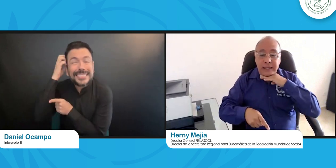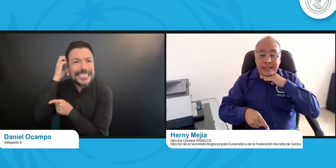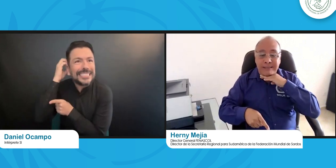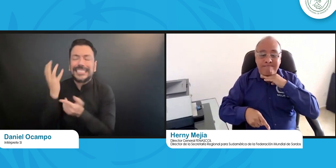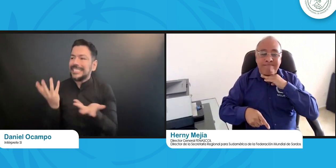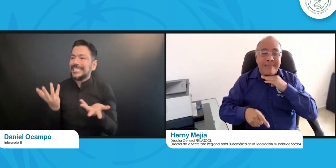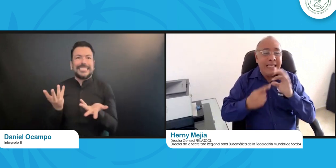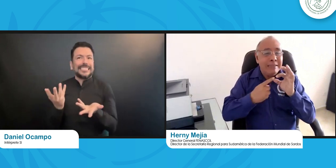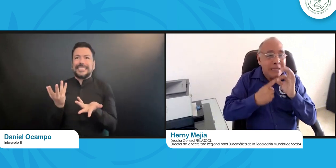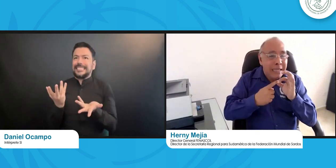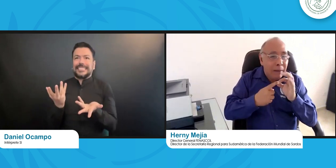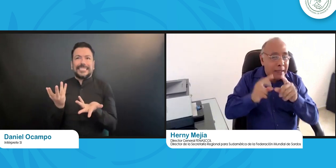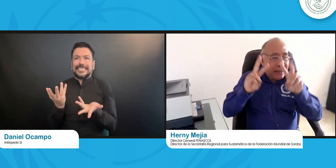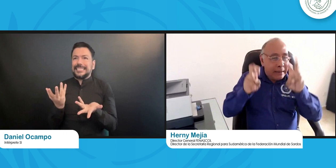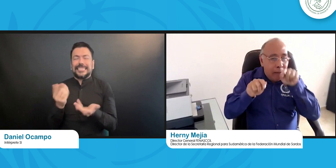suficiente,